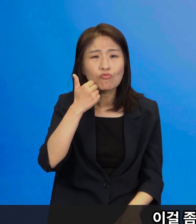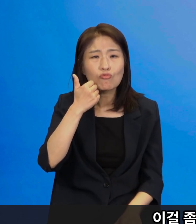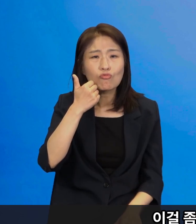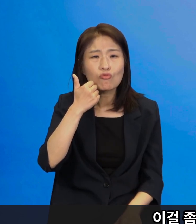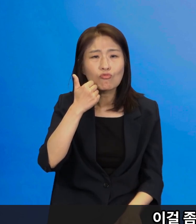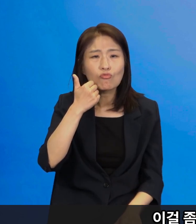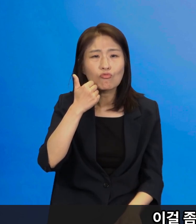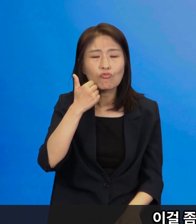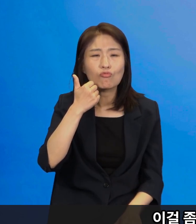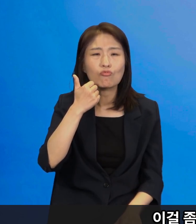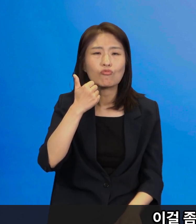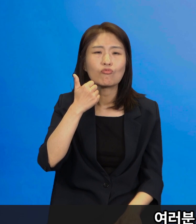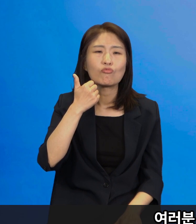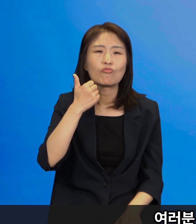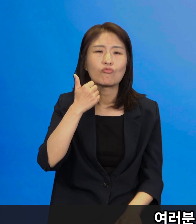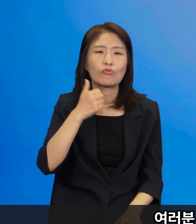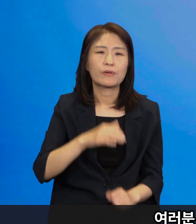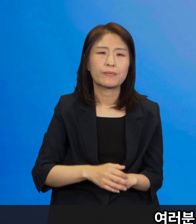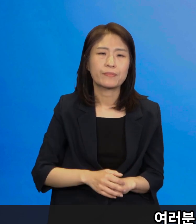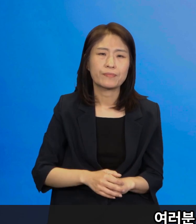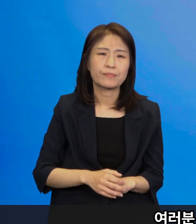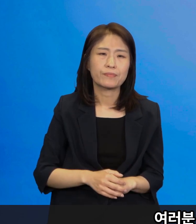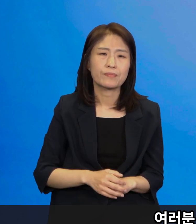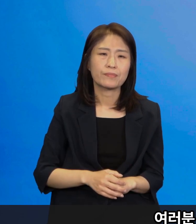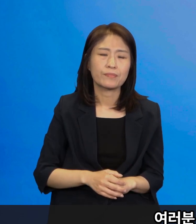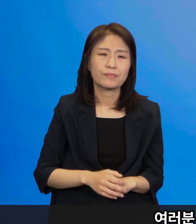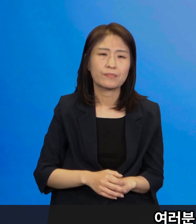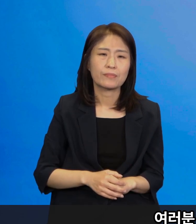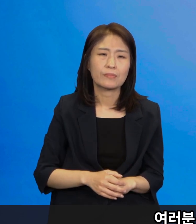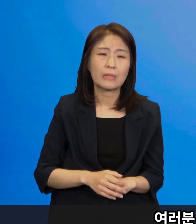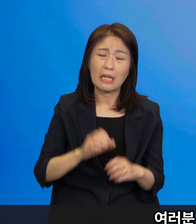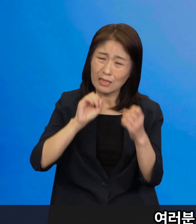이거 좀 대답하기 쉽지 않죠. 근데 여러분 그거 아셔야 됩니다.